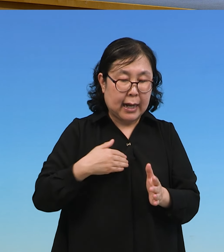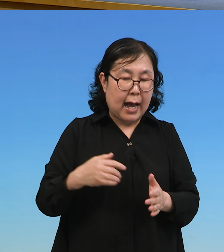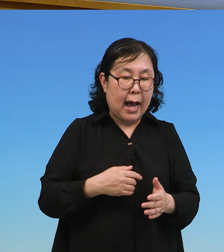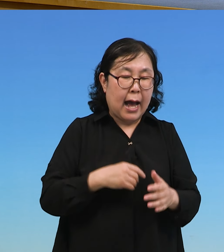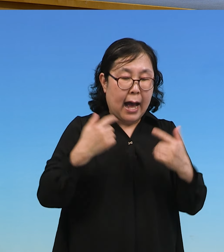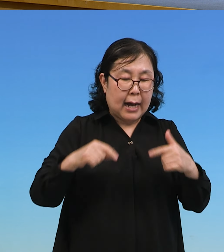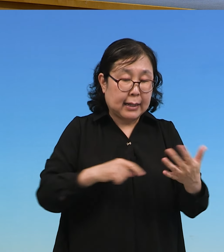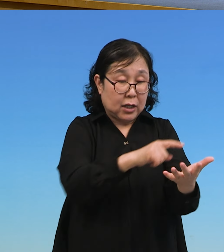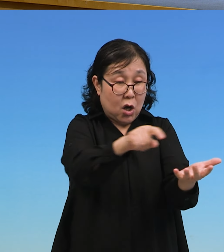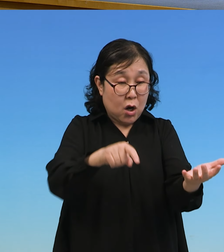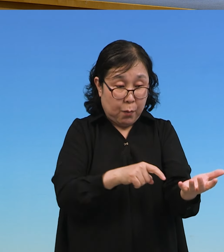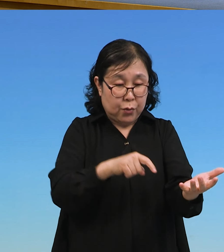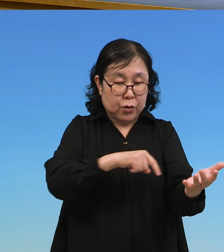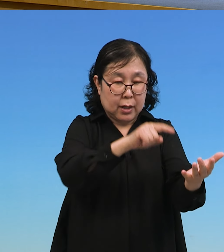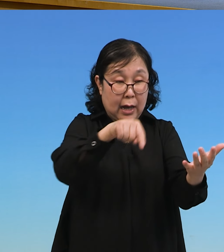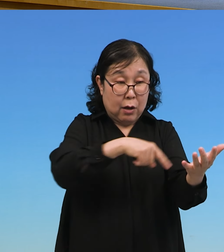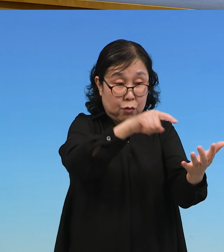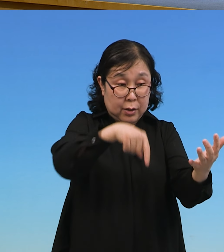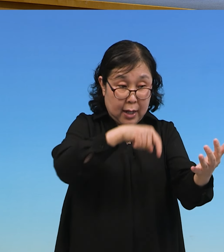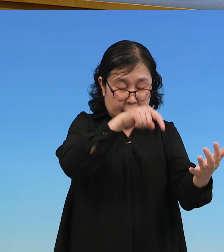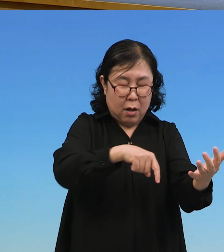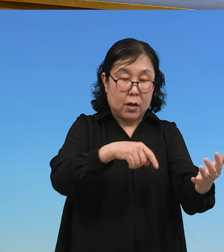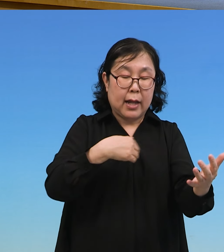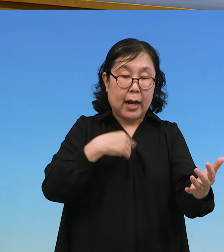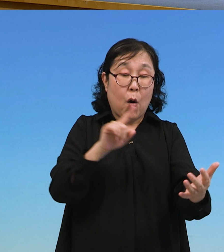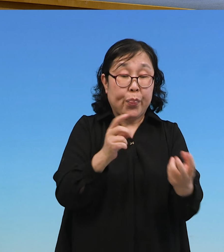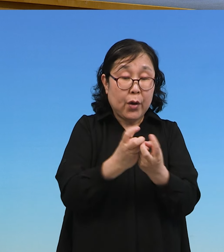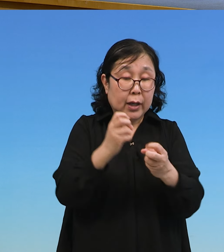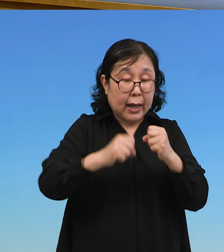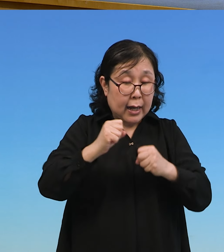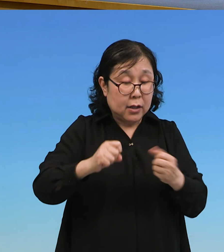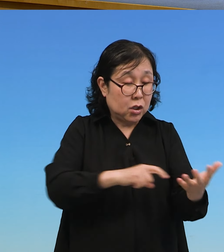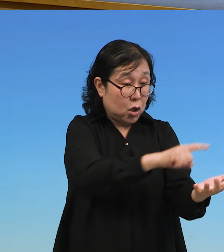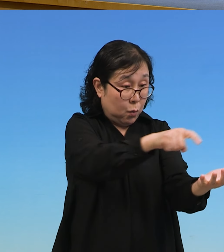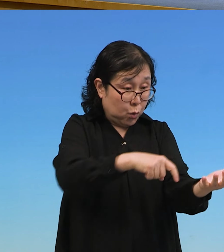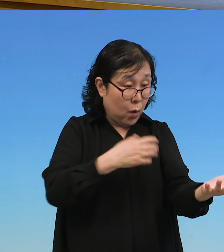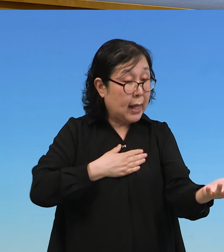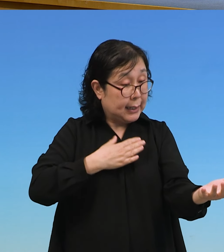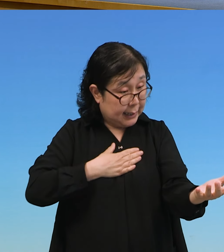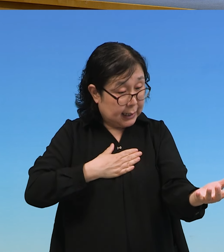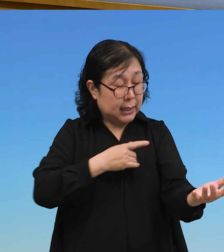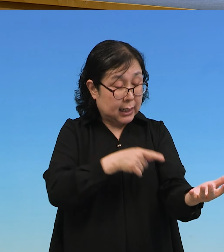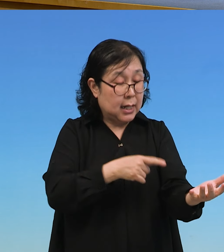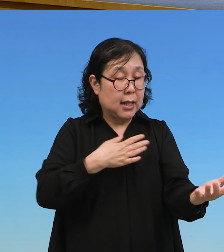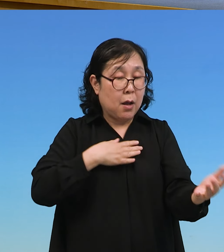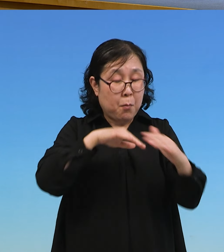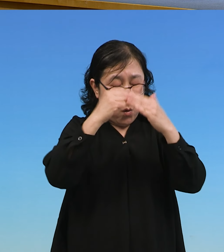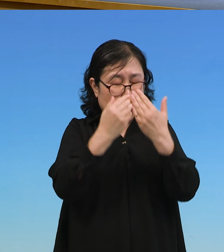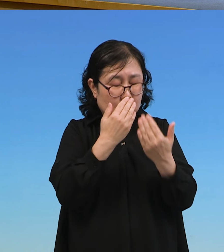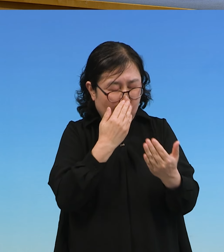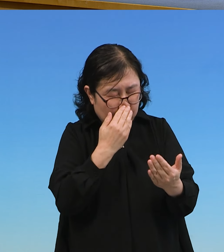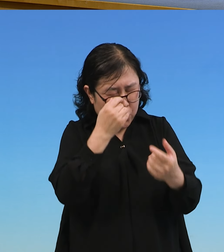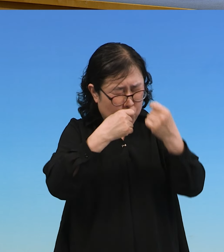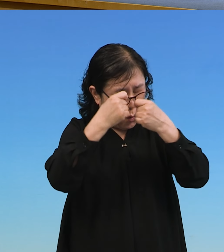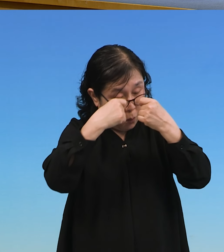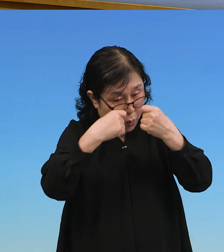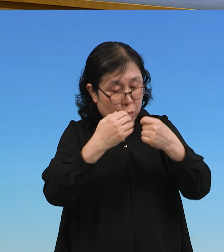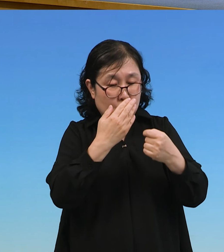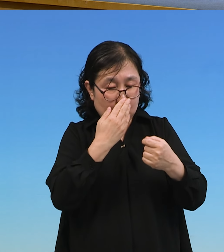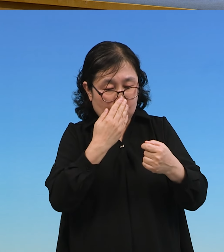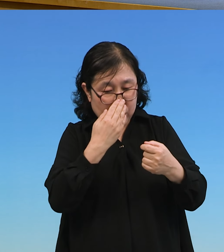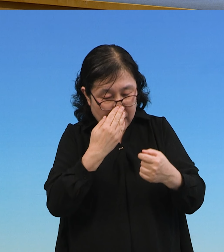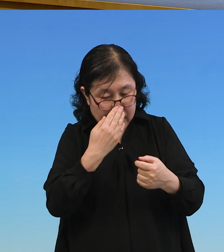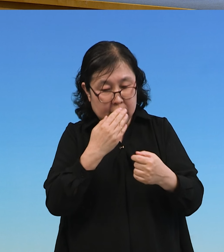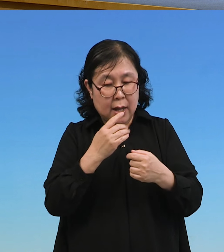가운데서 어떻게 행하였는지를 여러분도 아는 바니 곧 모든 겸손과 눈물이며 유대인의